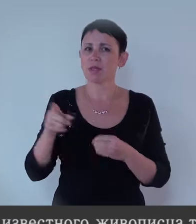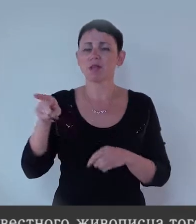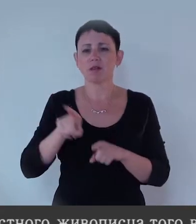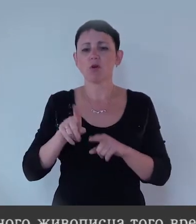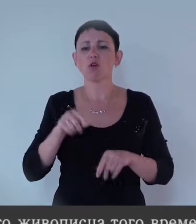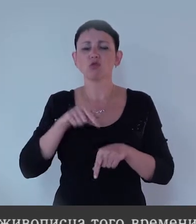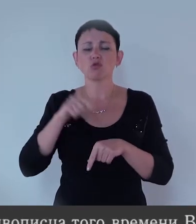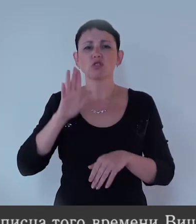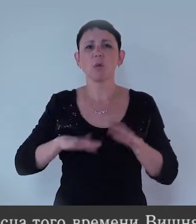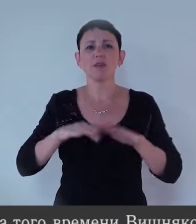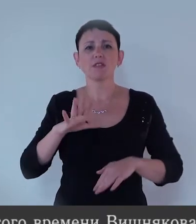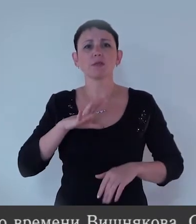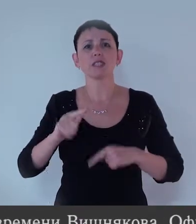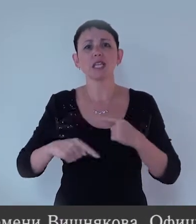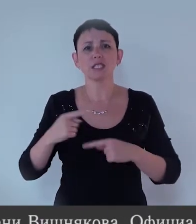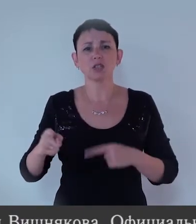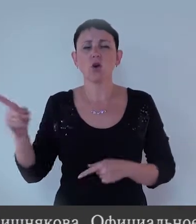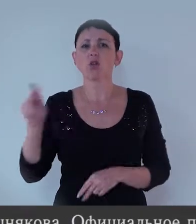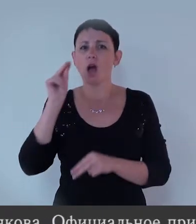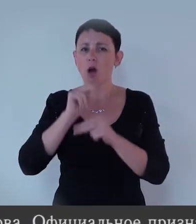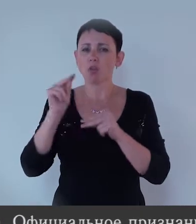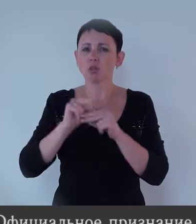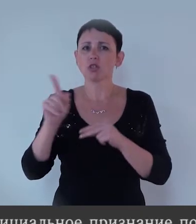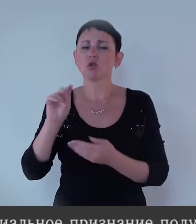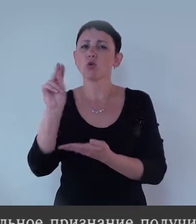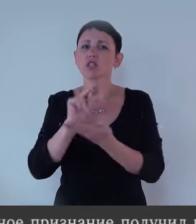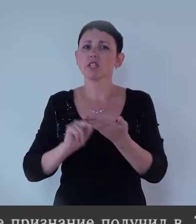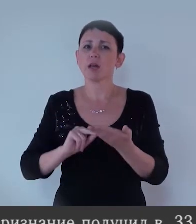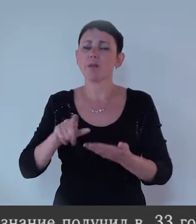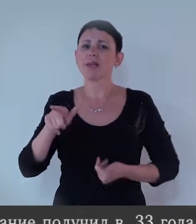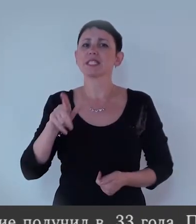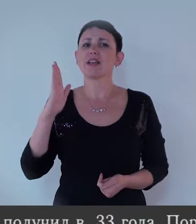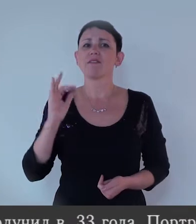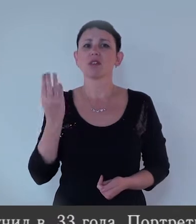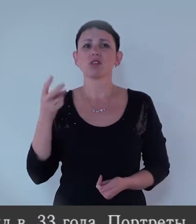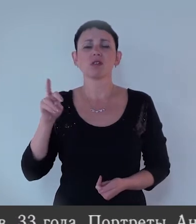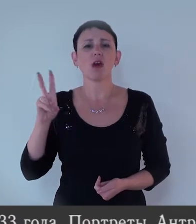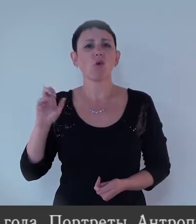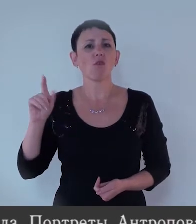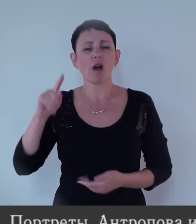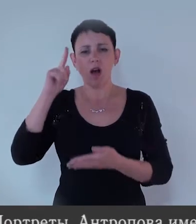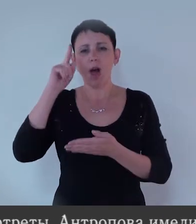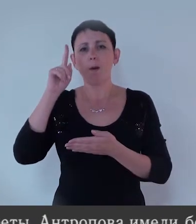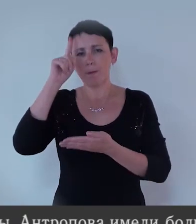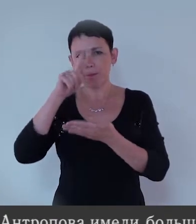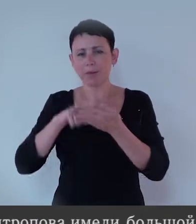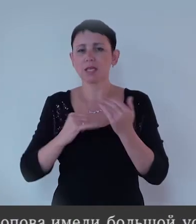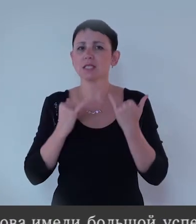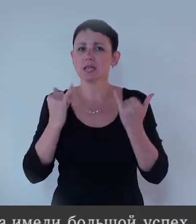обучался он известного живописца того времени вишнякова официальное признание получил в 33 года